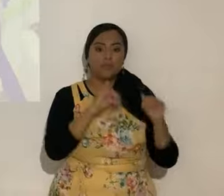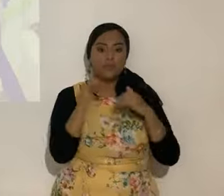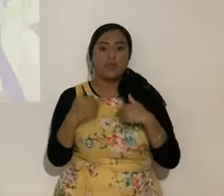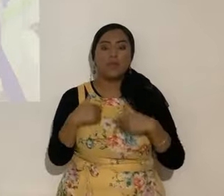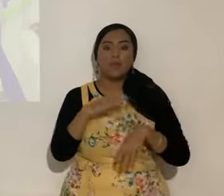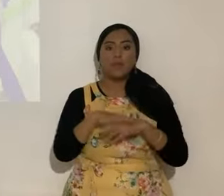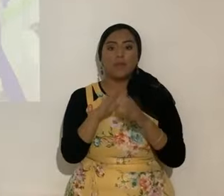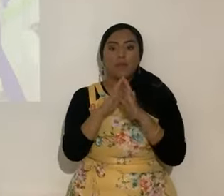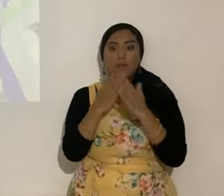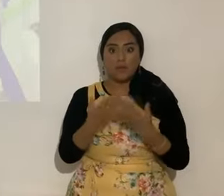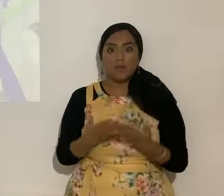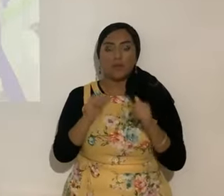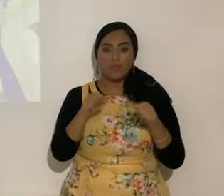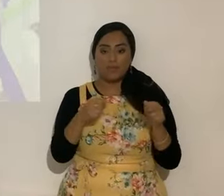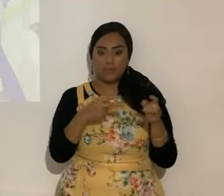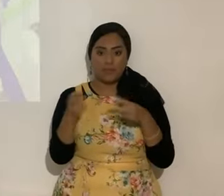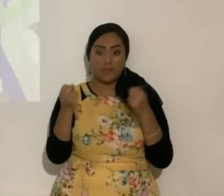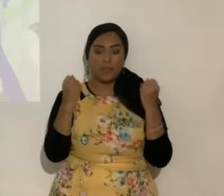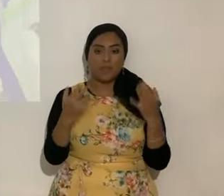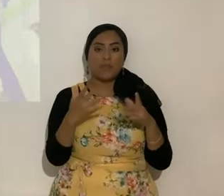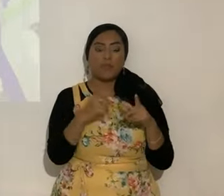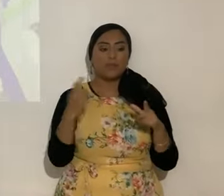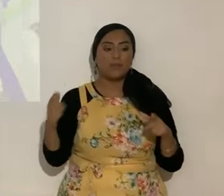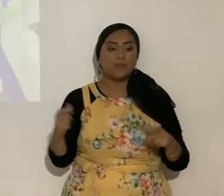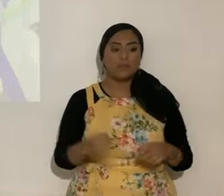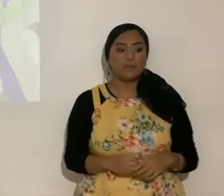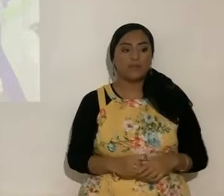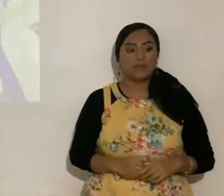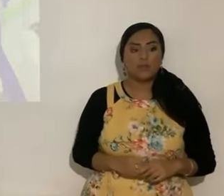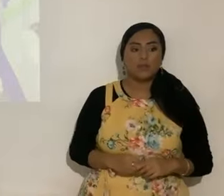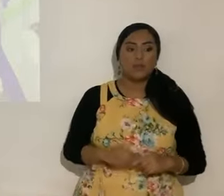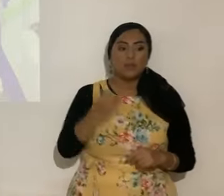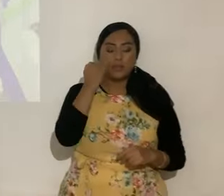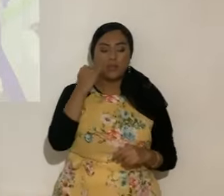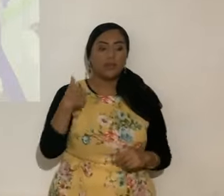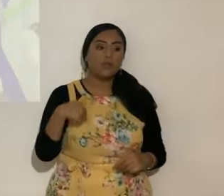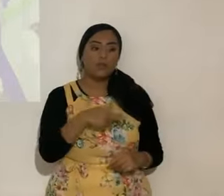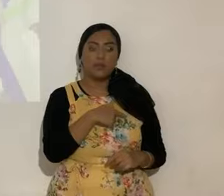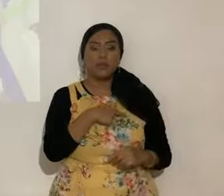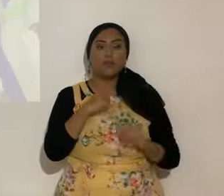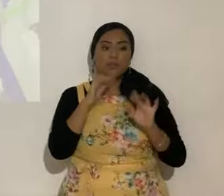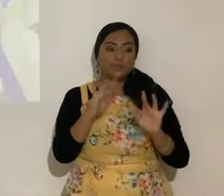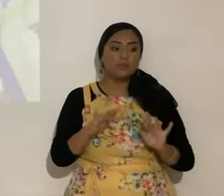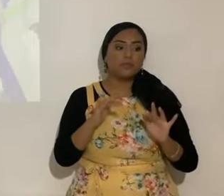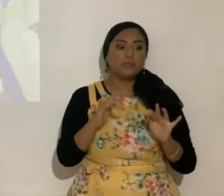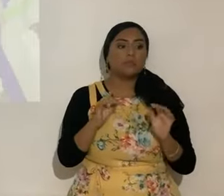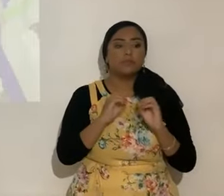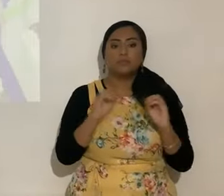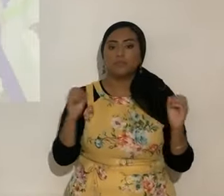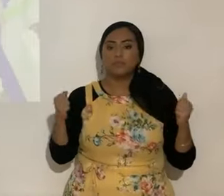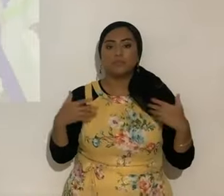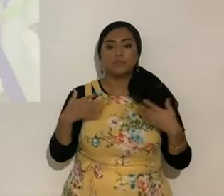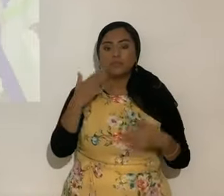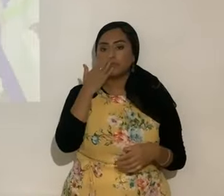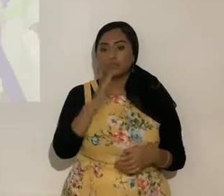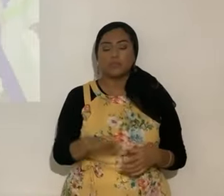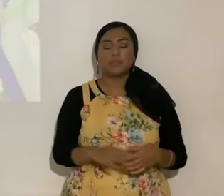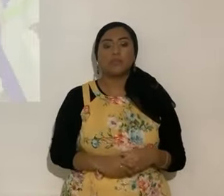libro, un libro, que pueden descargar en varios idiomas. Si se es bondadoso, no se tiene miedo del mal,